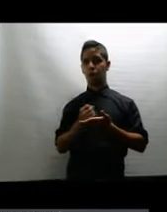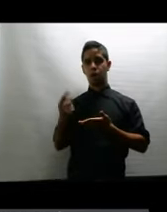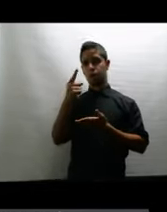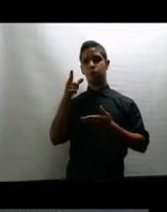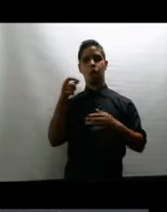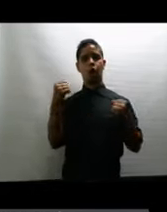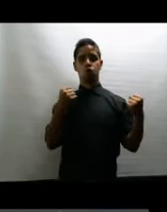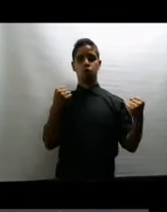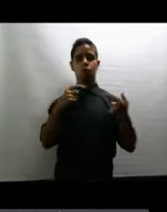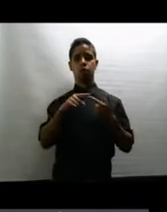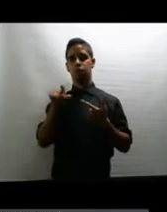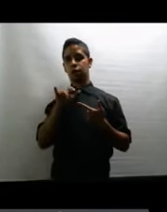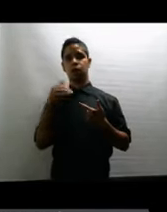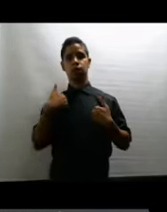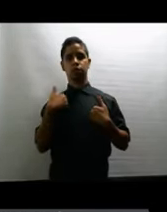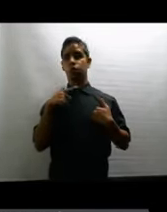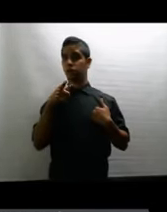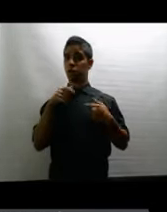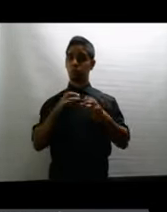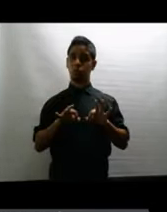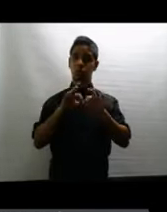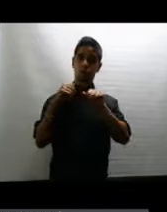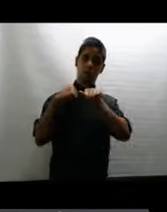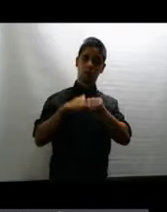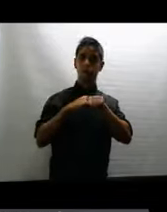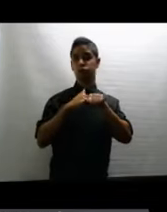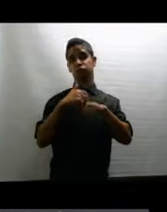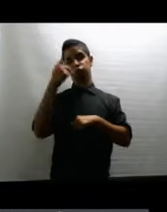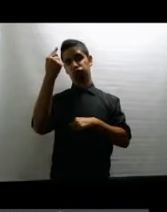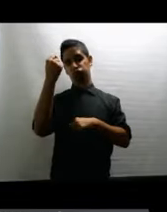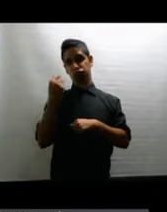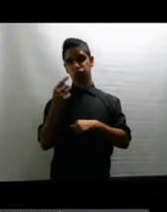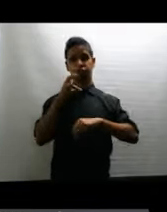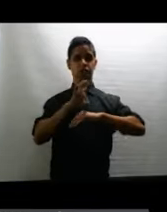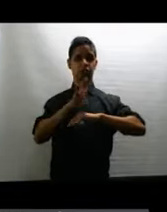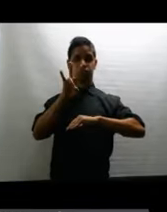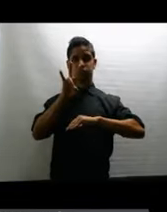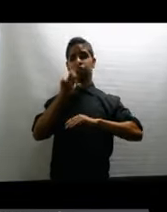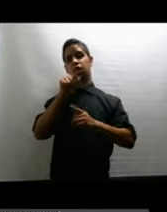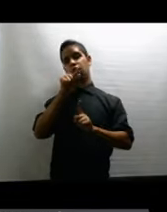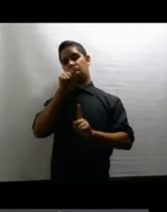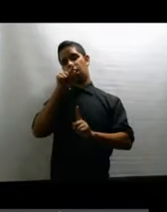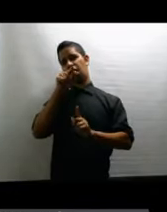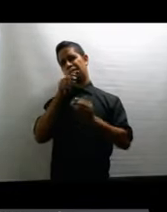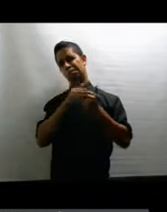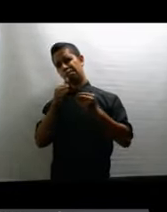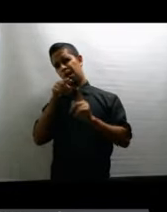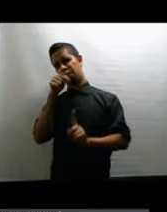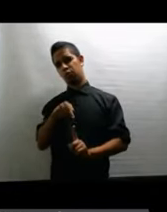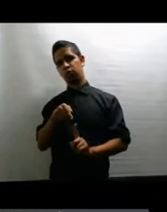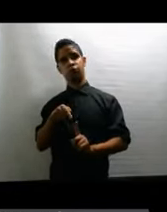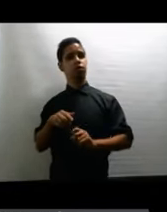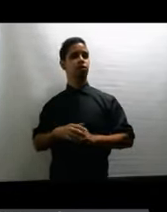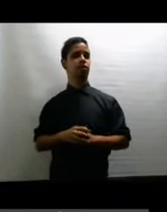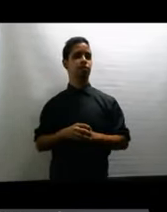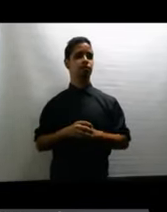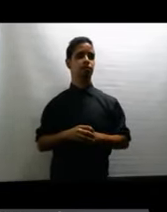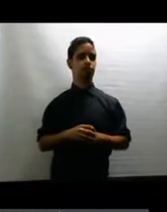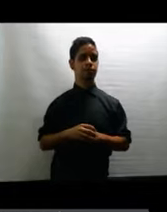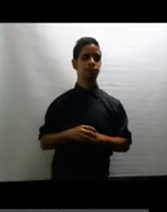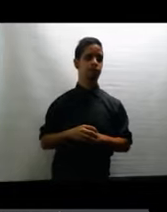bien. Manténgase con nosotros los martes a las 7:00 en punto. Aquí. A las